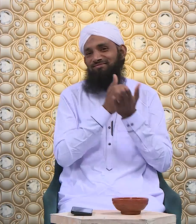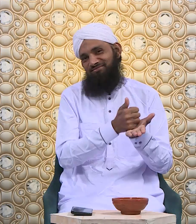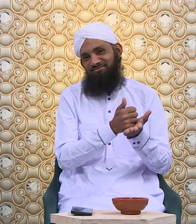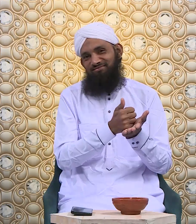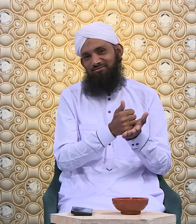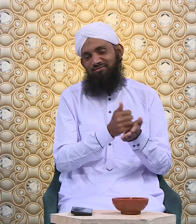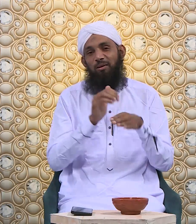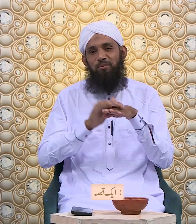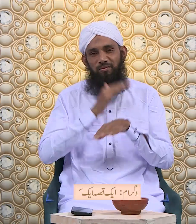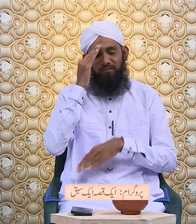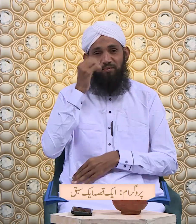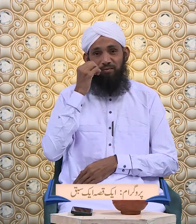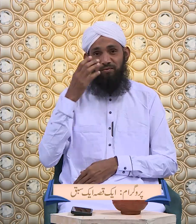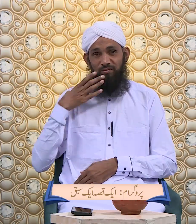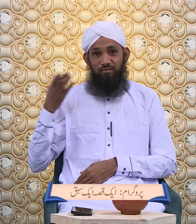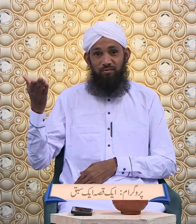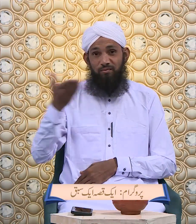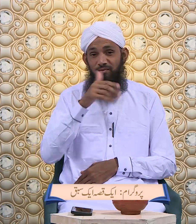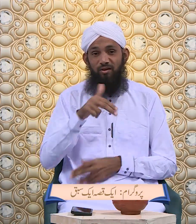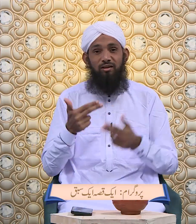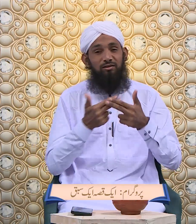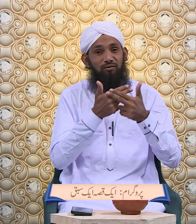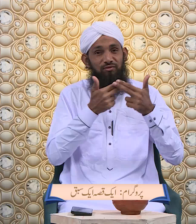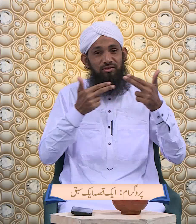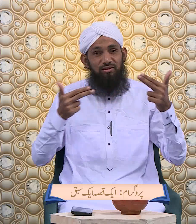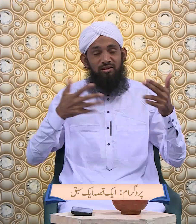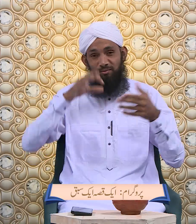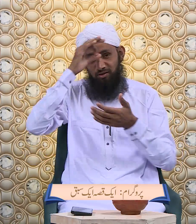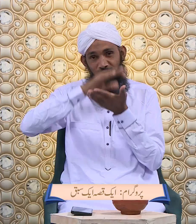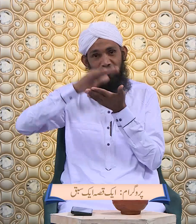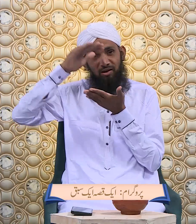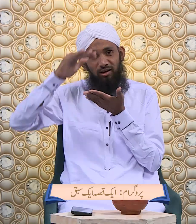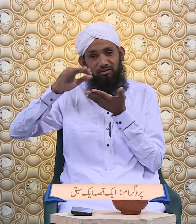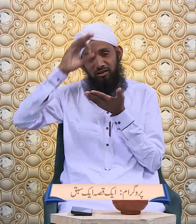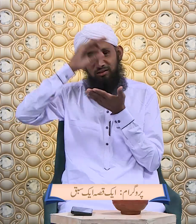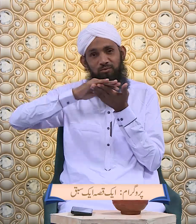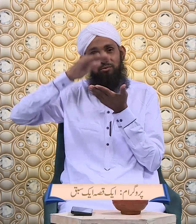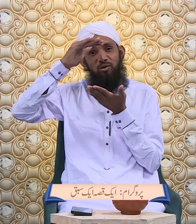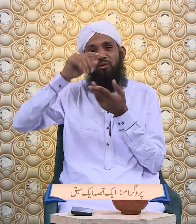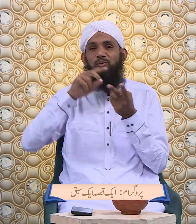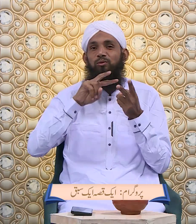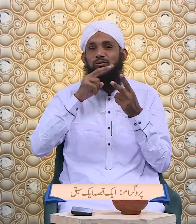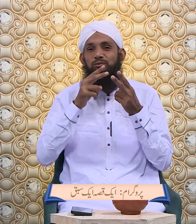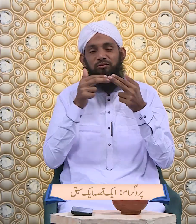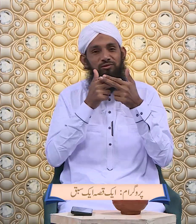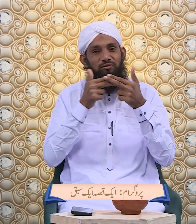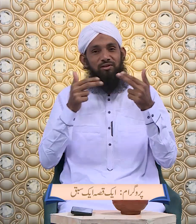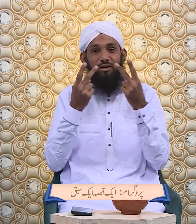بھائیو الحمدللہ آج کے بیان میں ہم نے حضرات حسنین کریمین کی شان و عظمت اور ان کی سیرت کے متعلق سننے کی